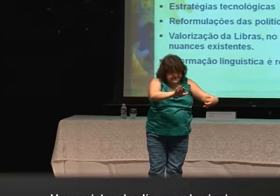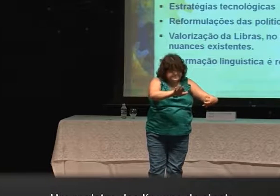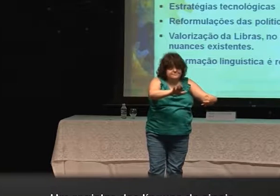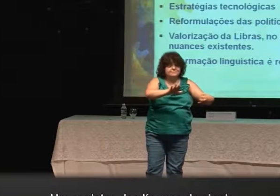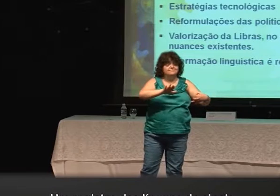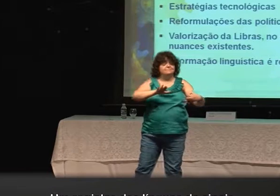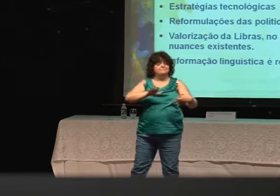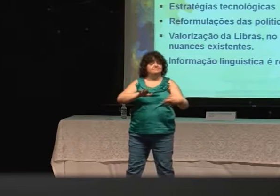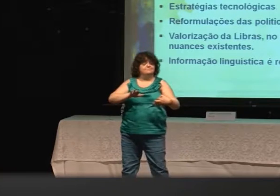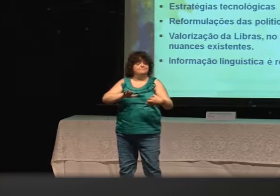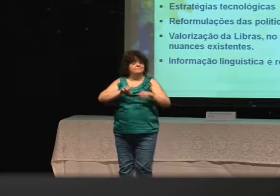de sinais.